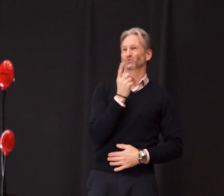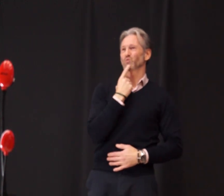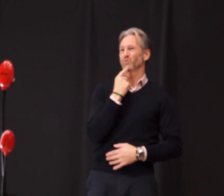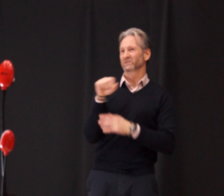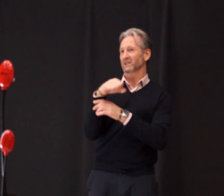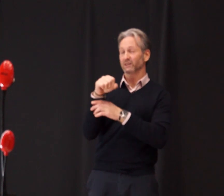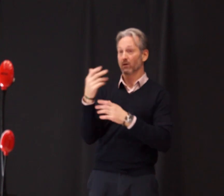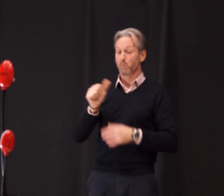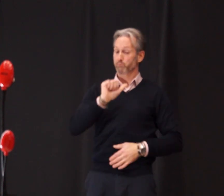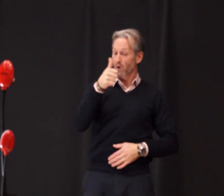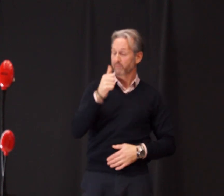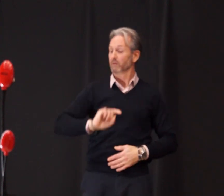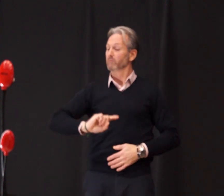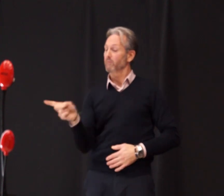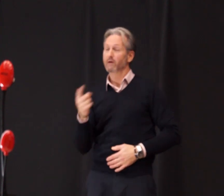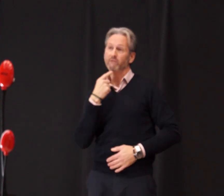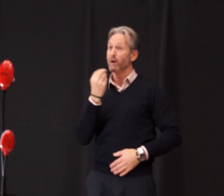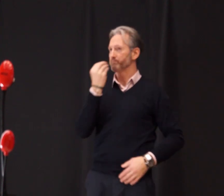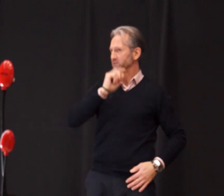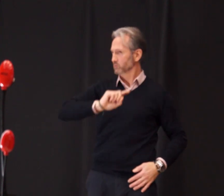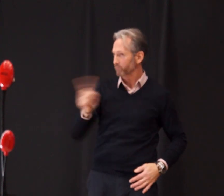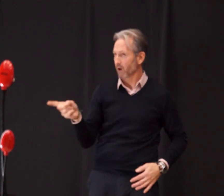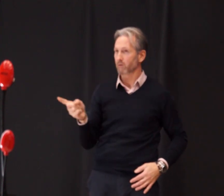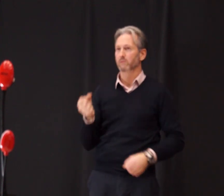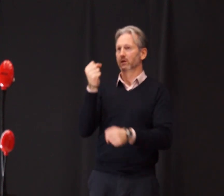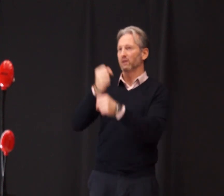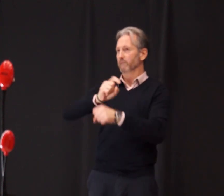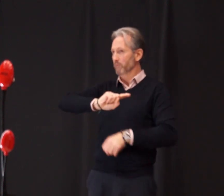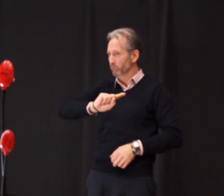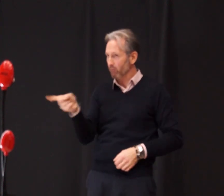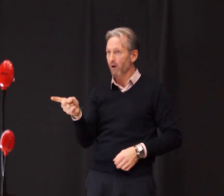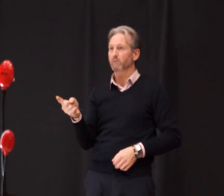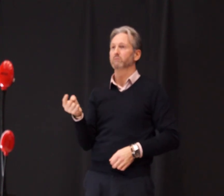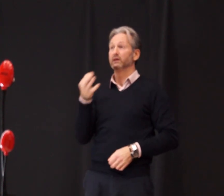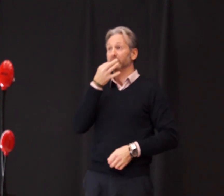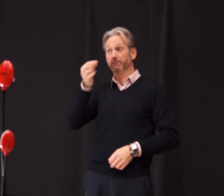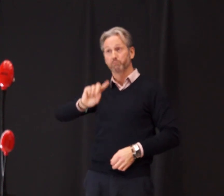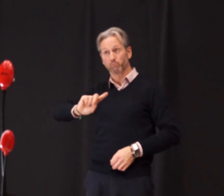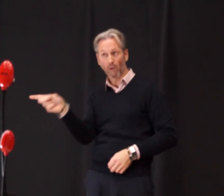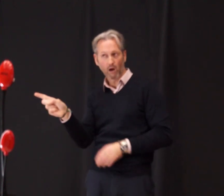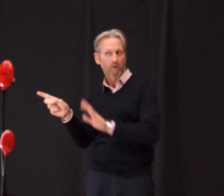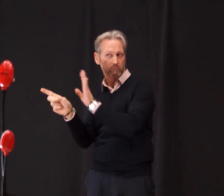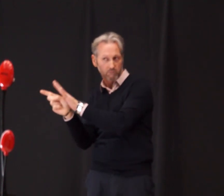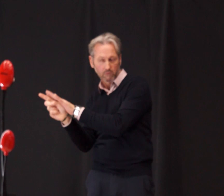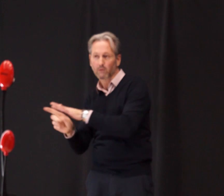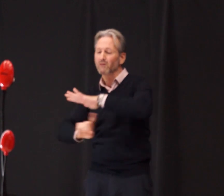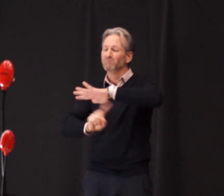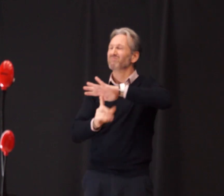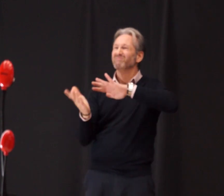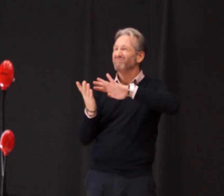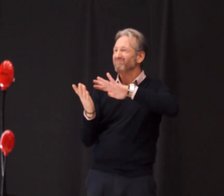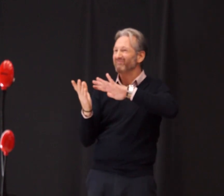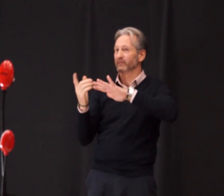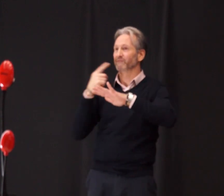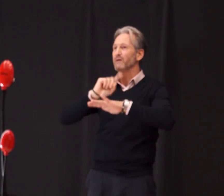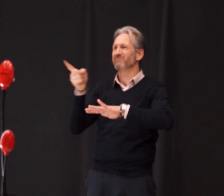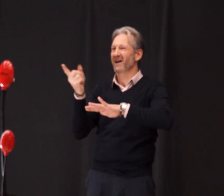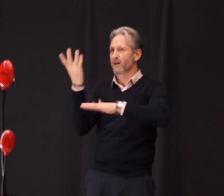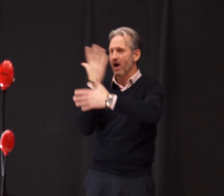attention, il n'y a pas de mots pour dire ça parce que c'est que de la langue des signes. Donc, et le premier, c'est pour toutes les formes de négation qui disent ne pas manger, ne pas